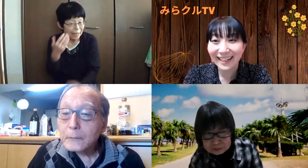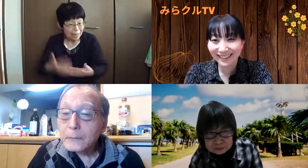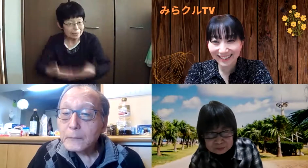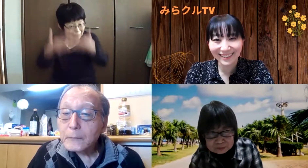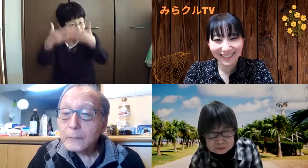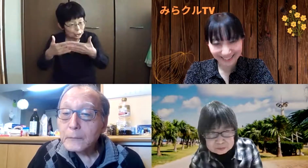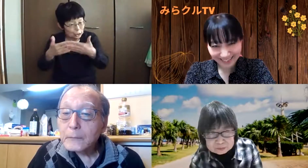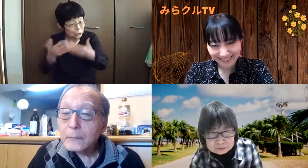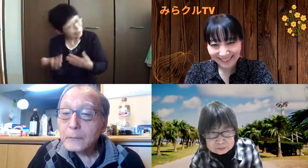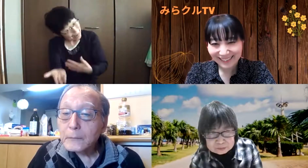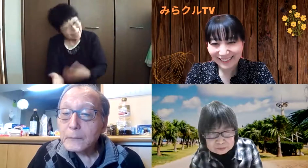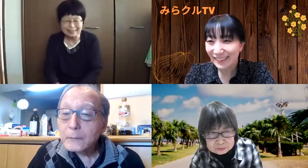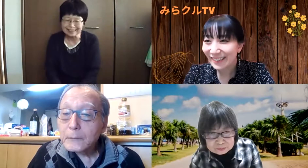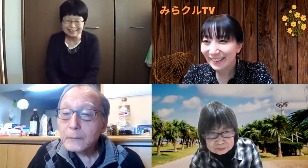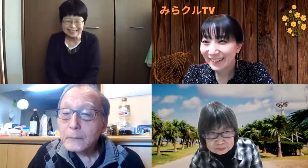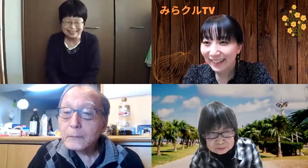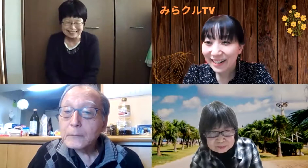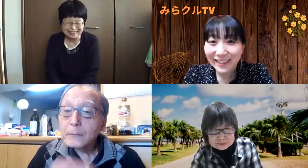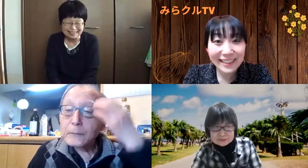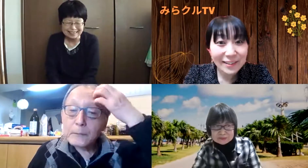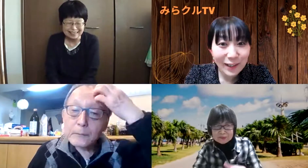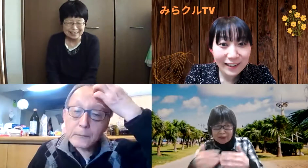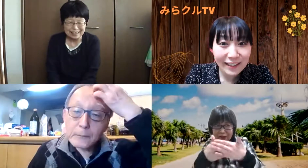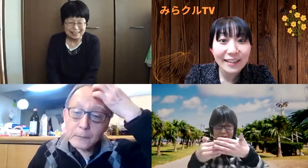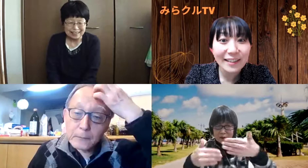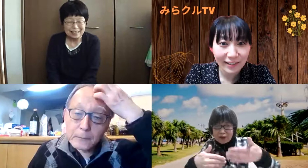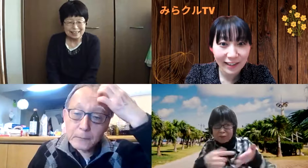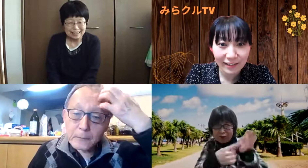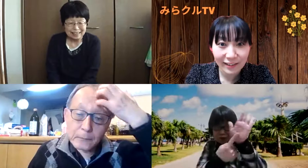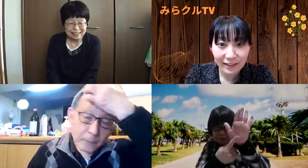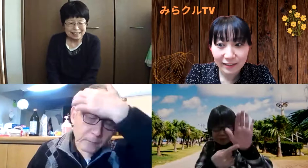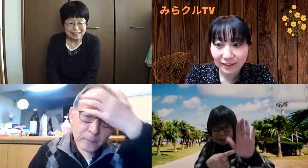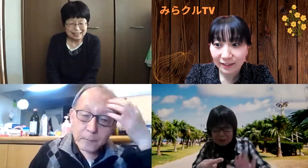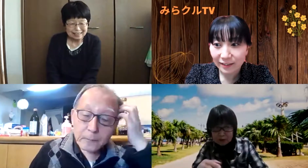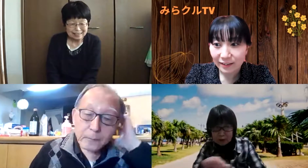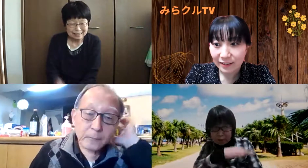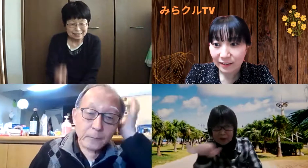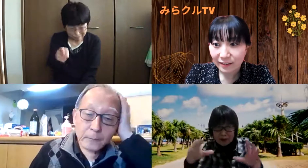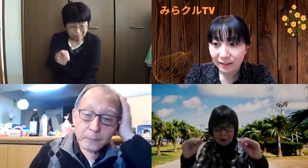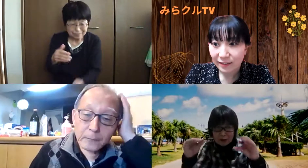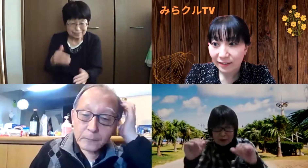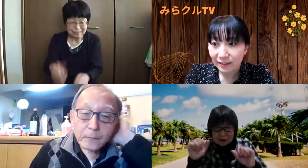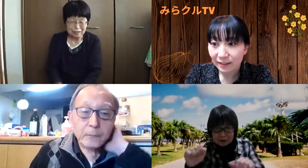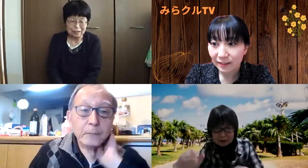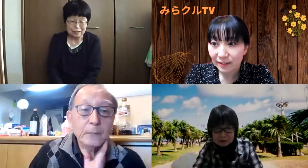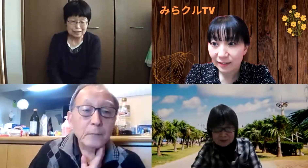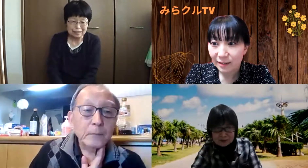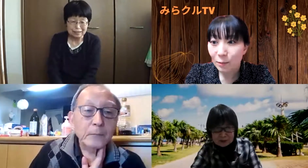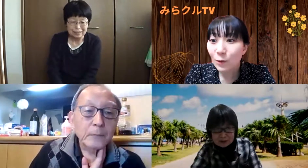誰が出すのかあれ、私たちもらってないです よね。も皆さんと話してみて。 僕は